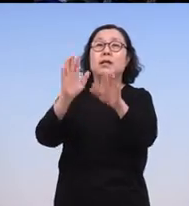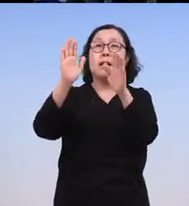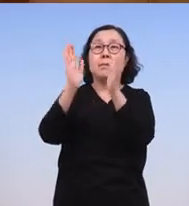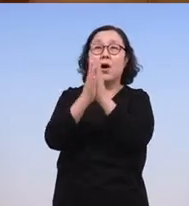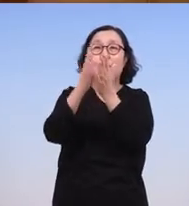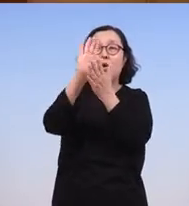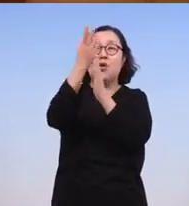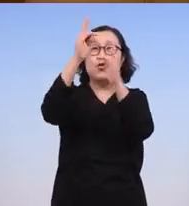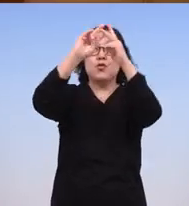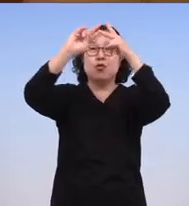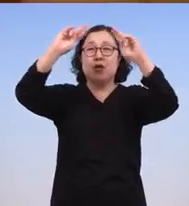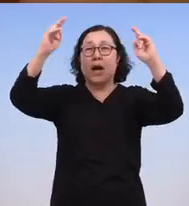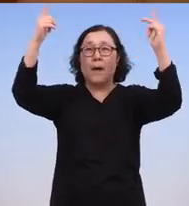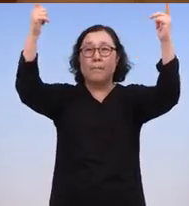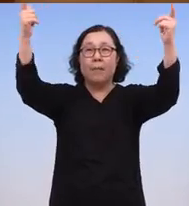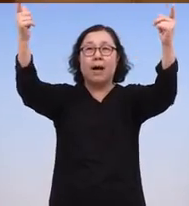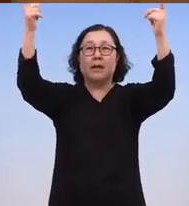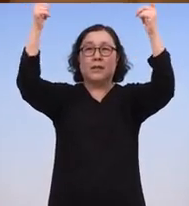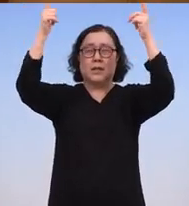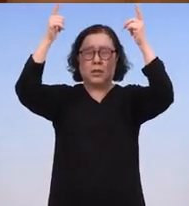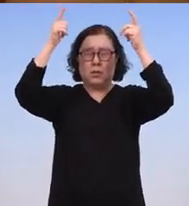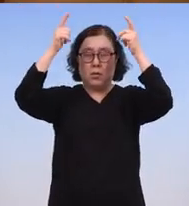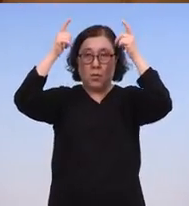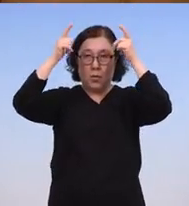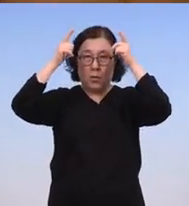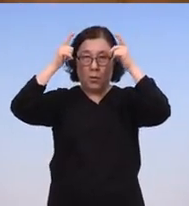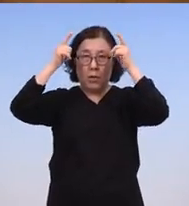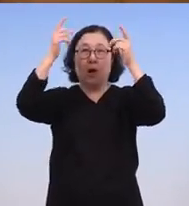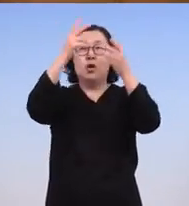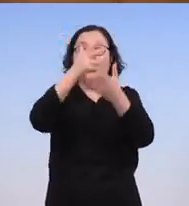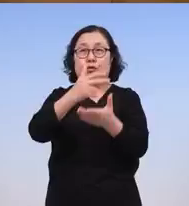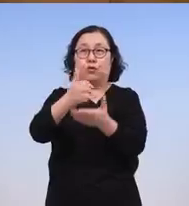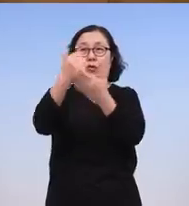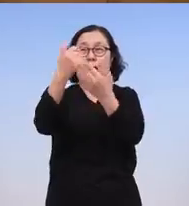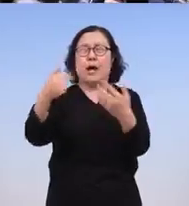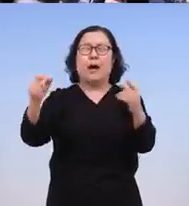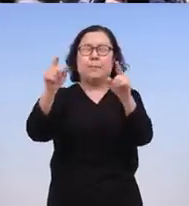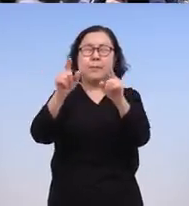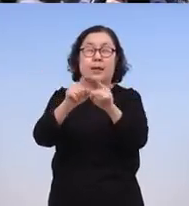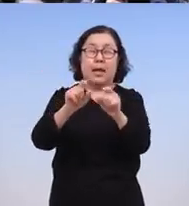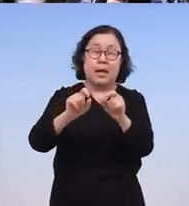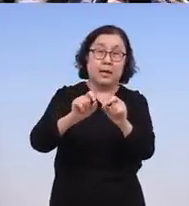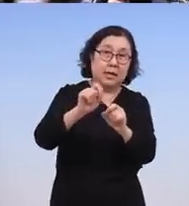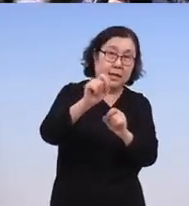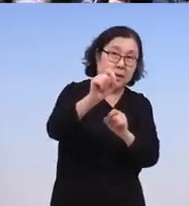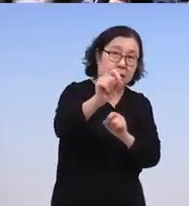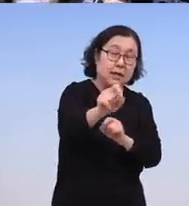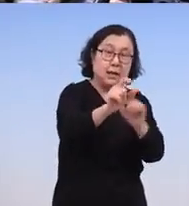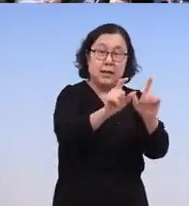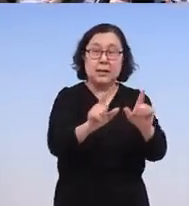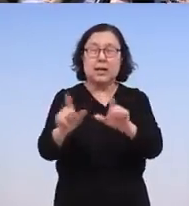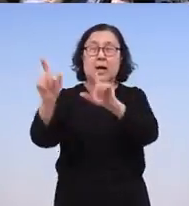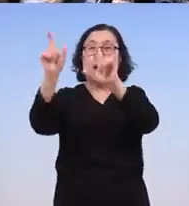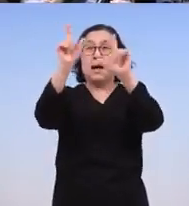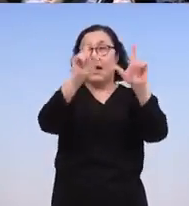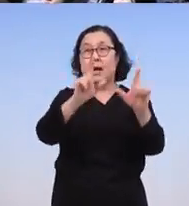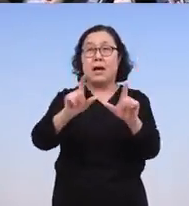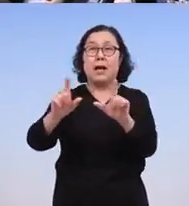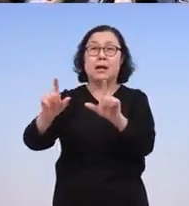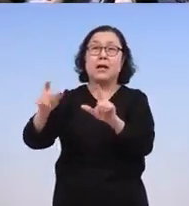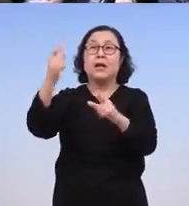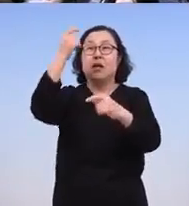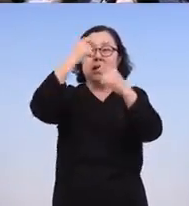내려놓고 빛난 멸류관 받아 쓰고서 주와 눈물